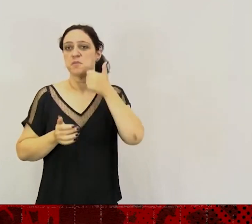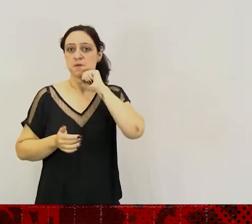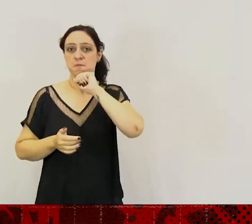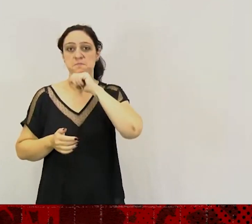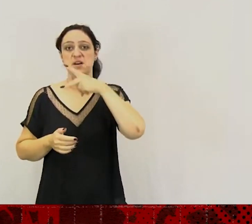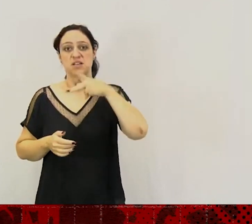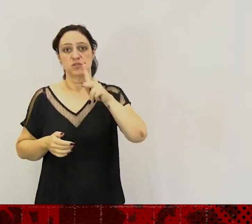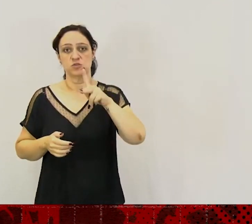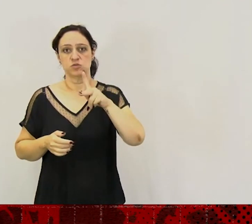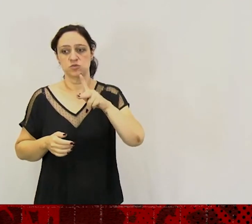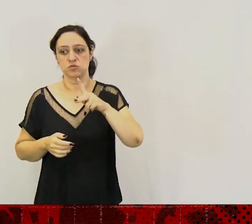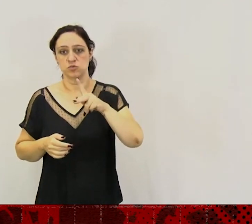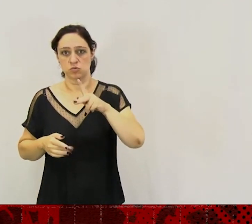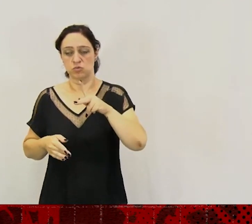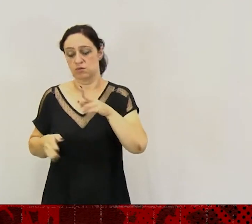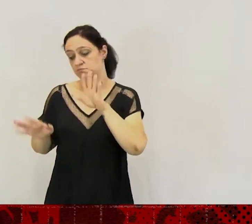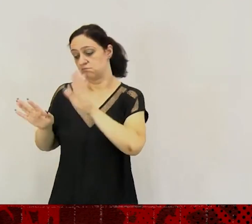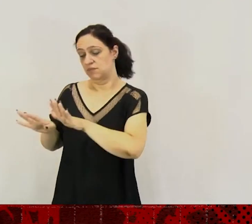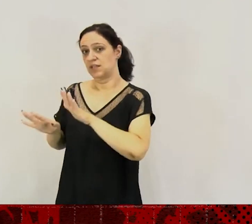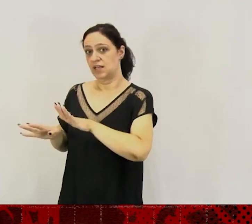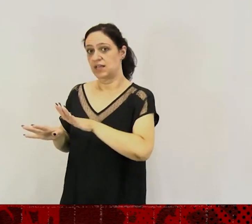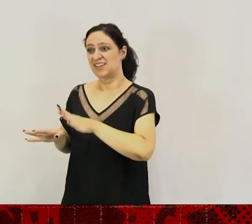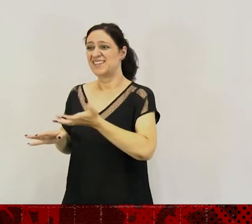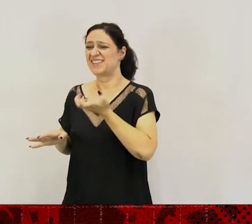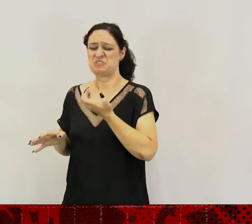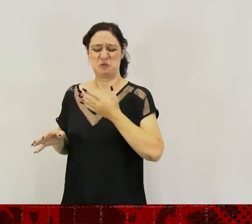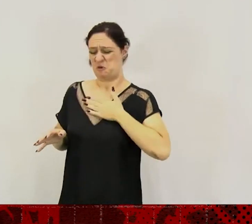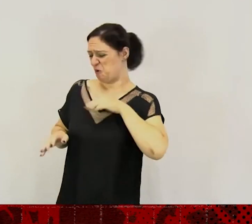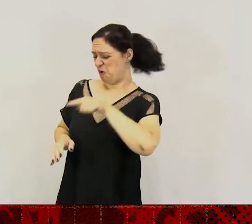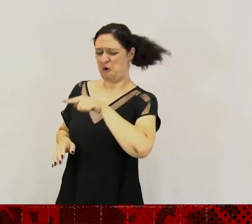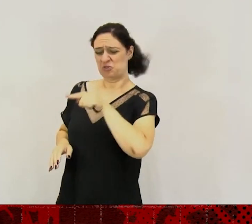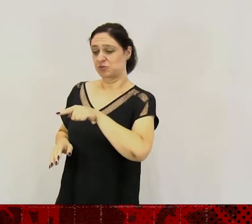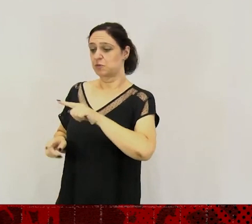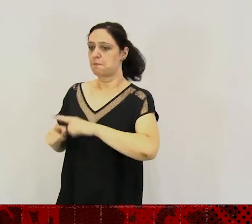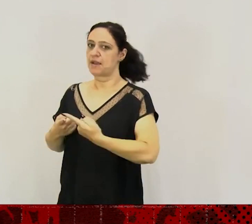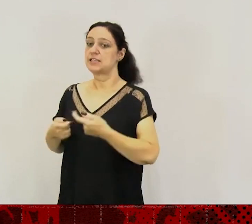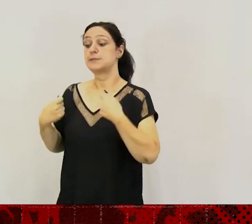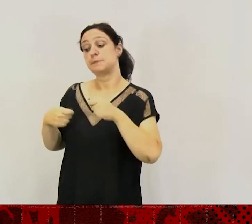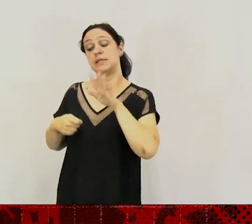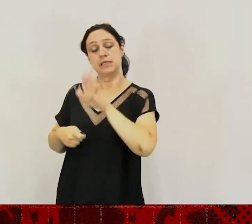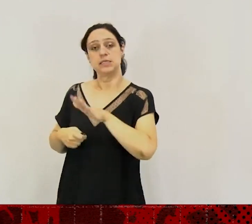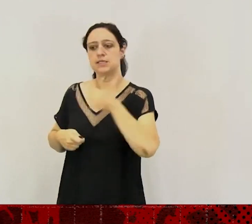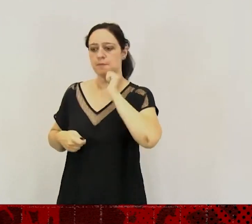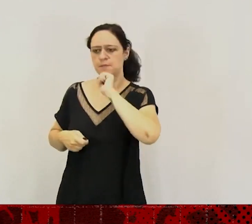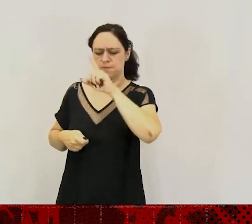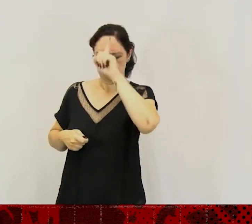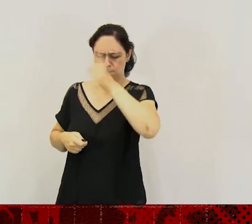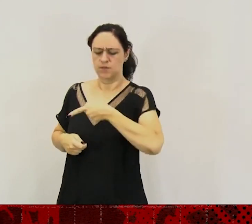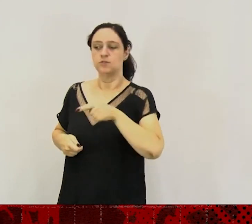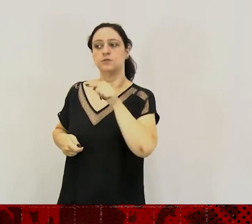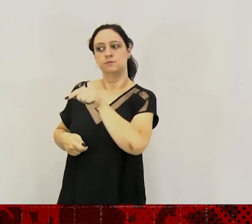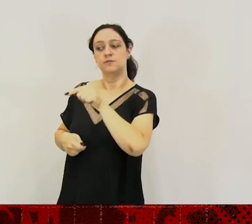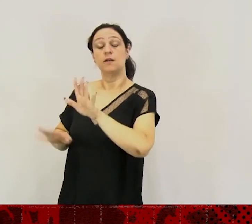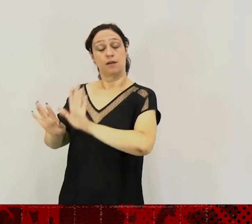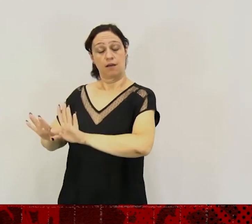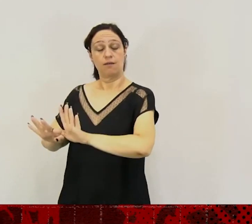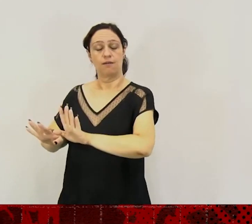ela não tem outro lugar para pôr, então vai para o seu quarto. É assim ou não